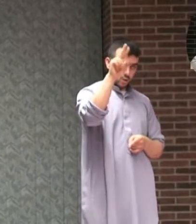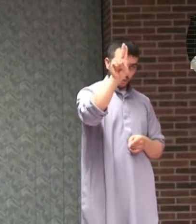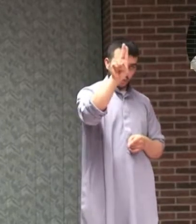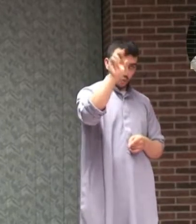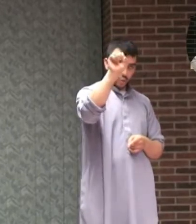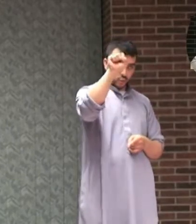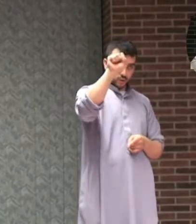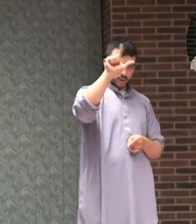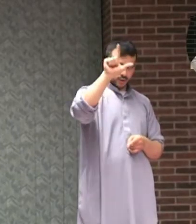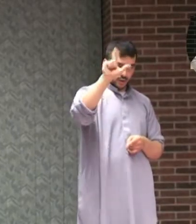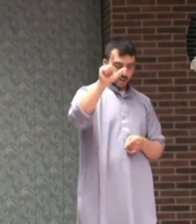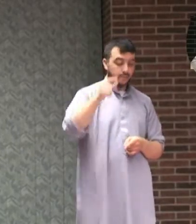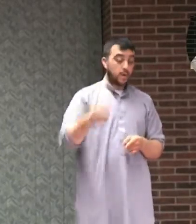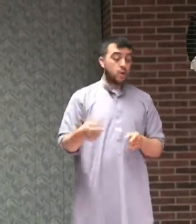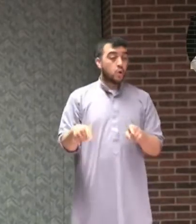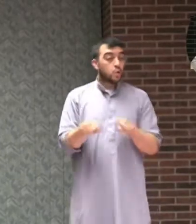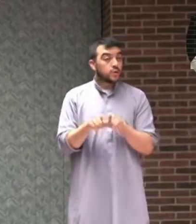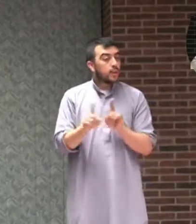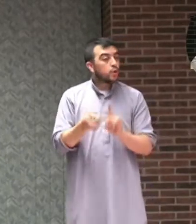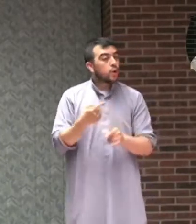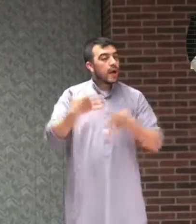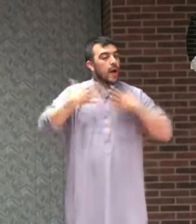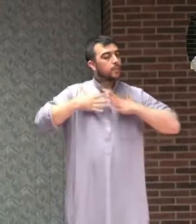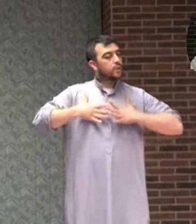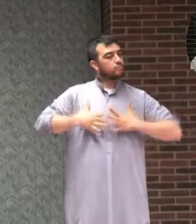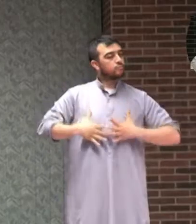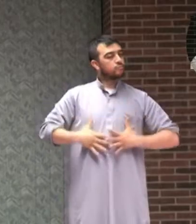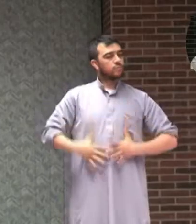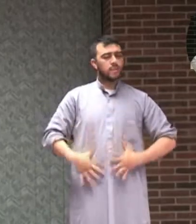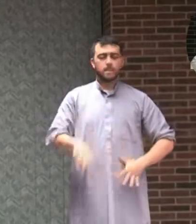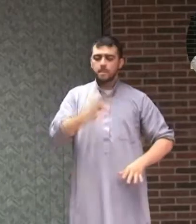de la meilleure parure que nous pouvons avoir.